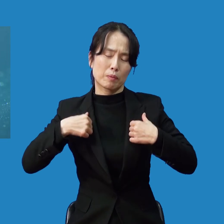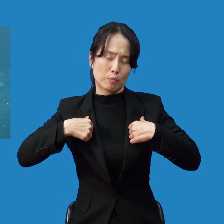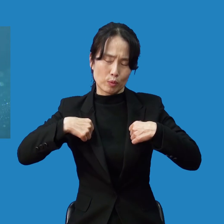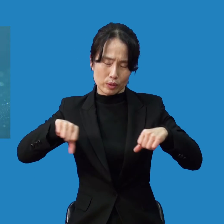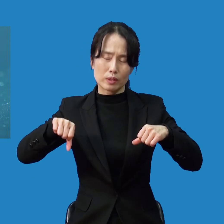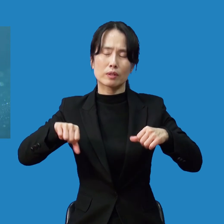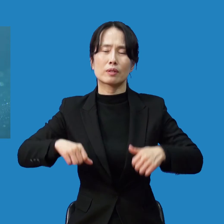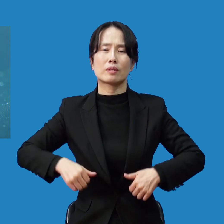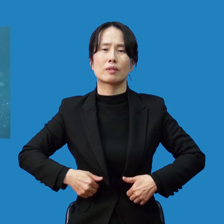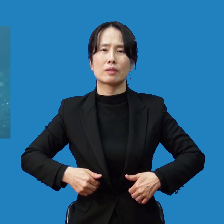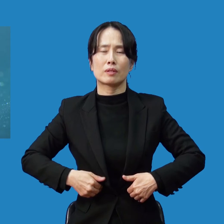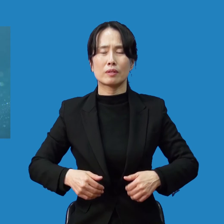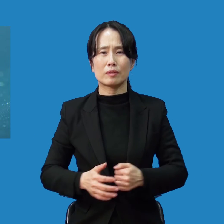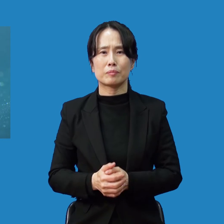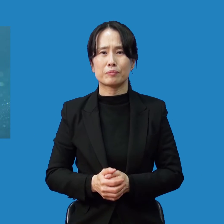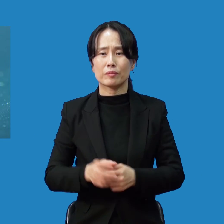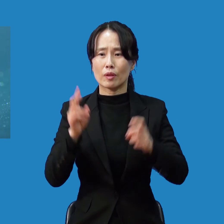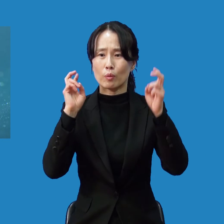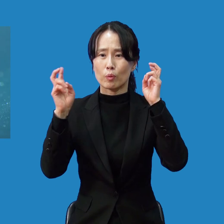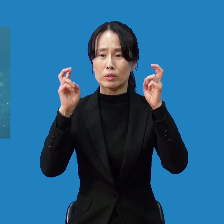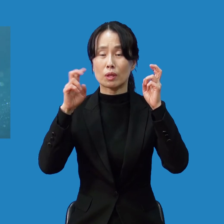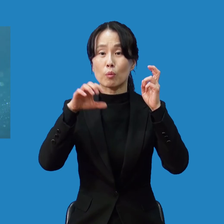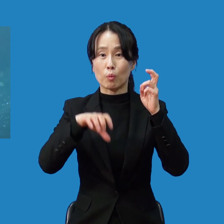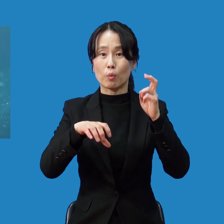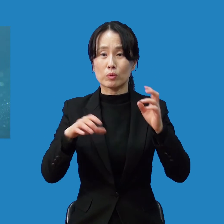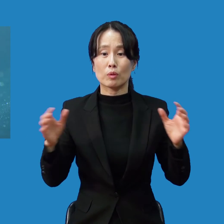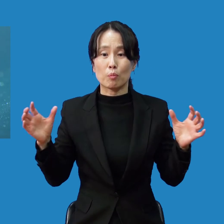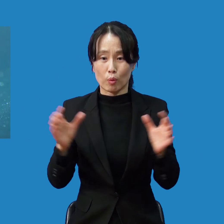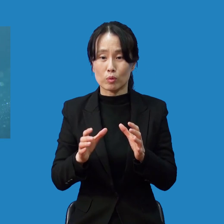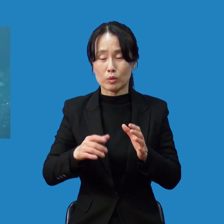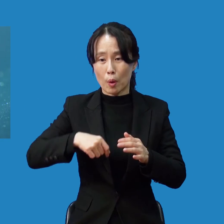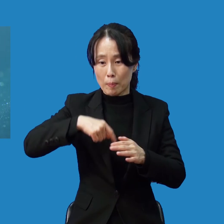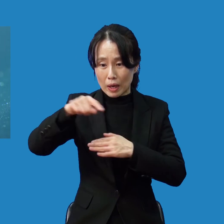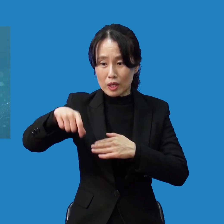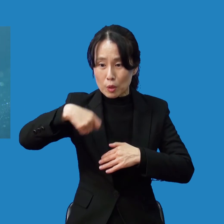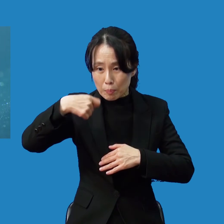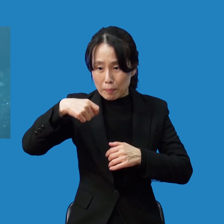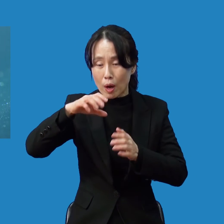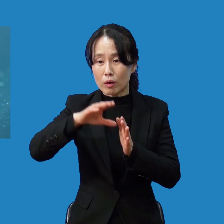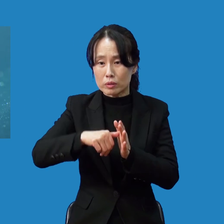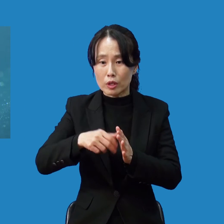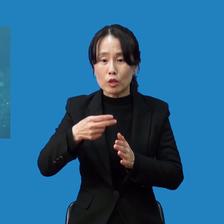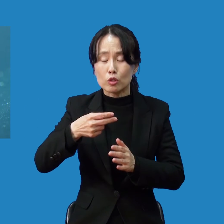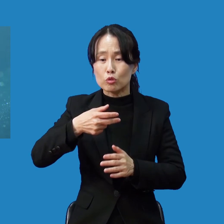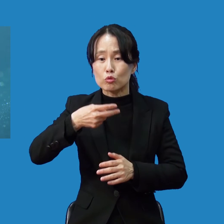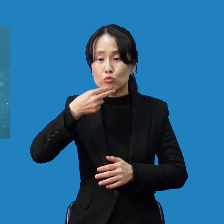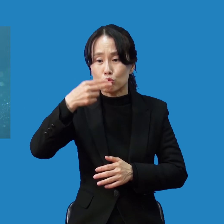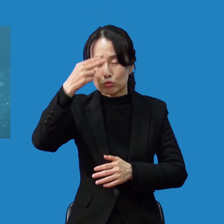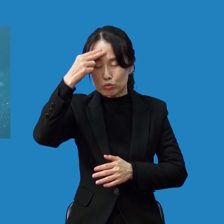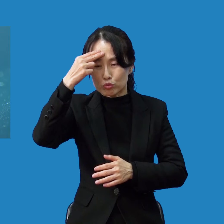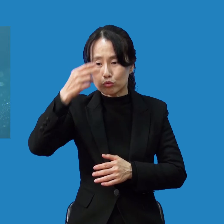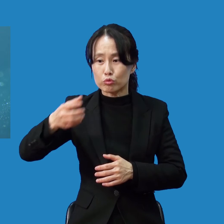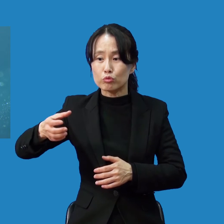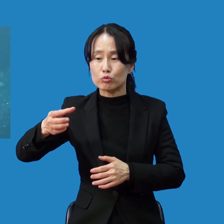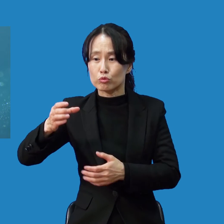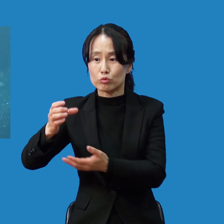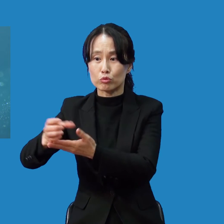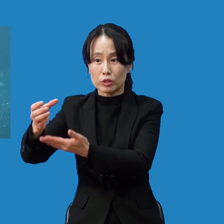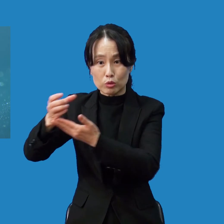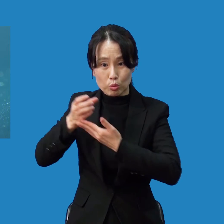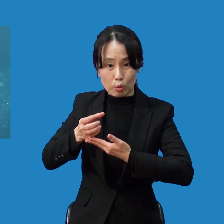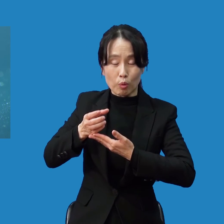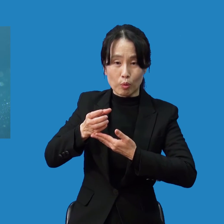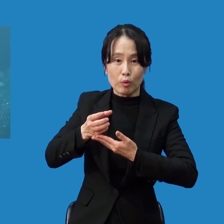직장에서 회식할 때 술잔이 내 앞에 다가올 때 어떻게 됩니까? 우리 학생들 신입생 환영회 할 때